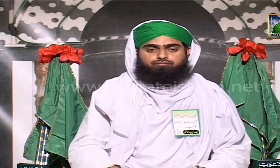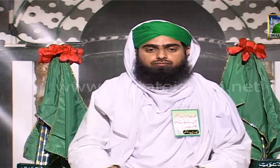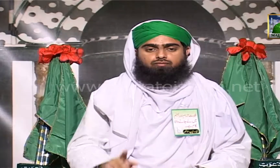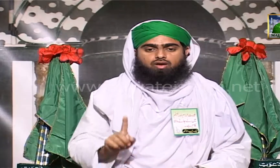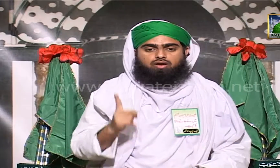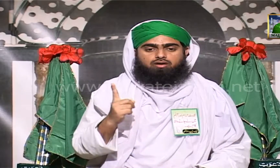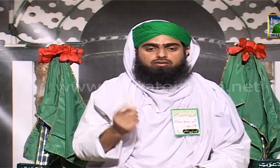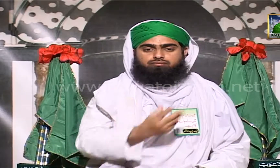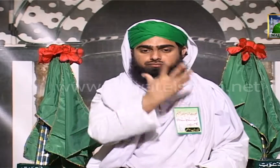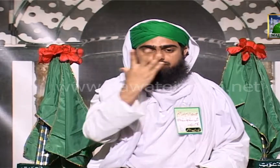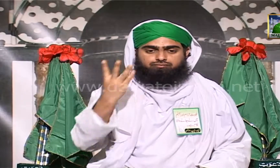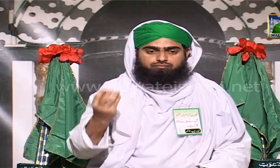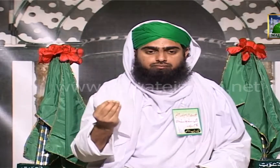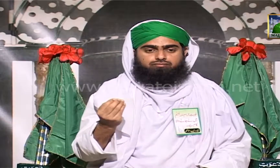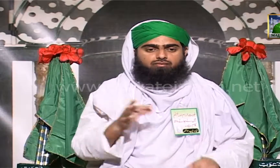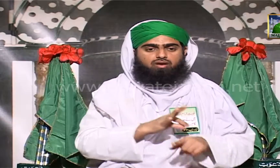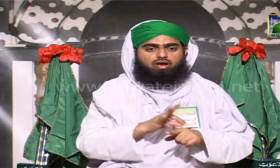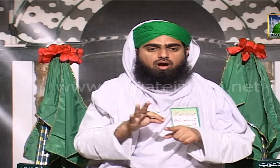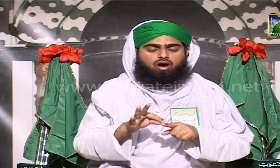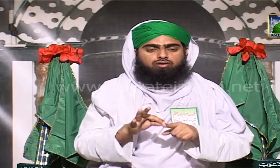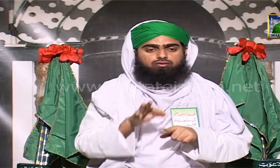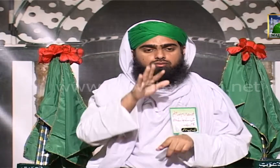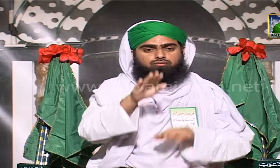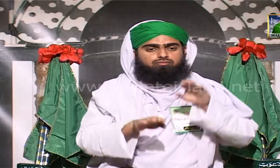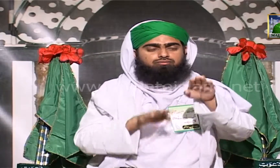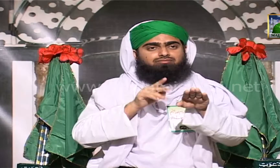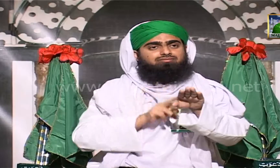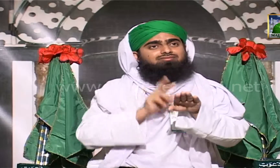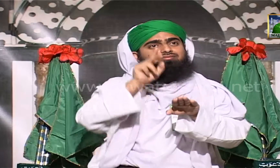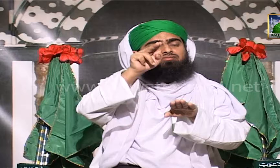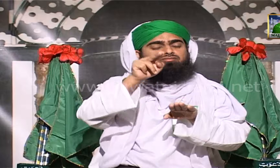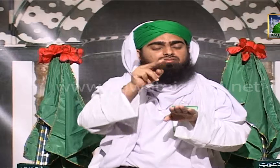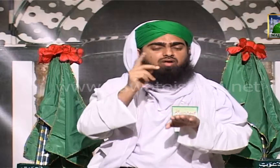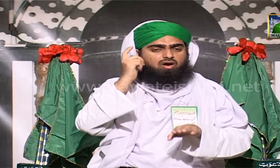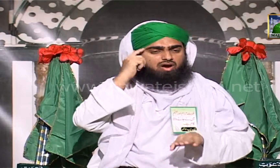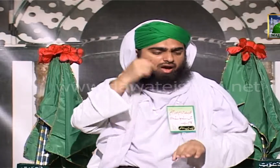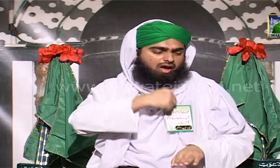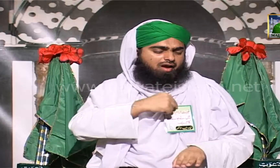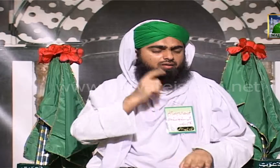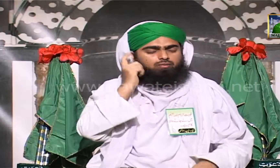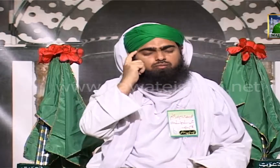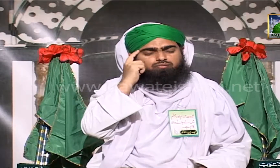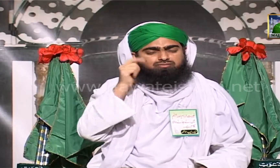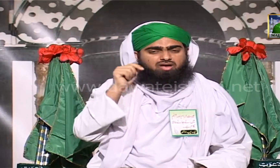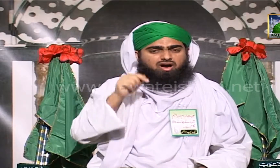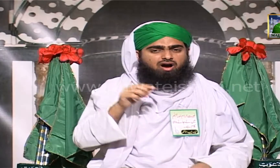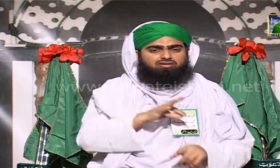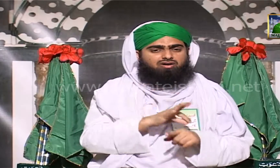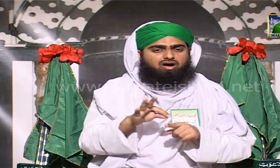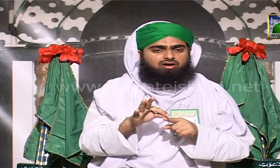بار آپ سیڑھی پر چڑھ رہے تھے کہ نفس نے کہا، نے دل میں خیال آیا کہ آج رات ٹھیک ہے عبادت